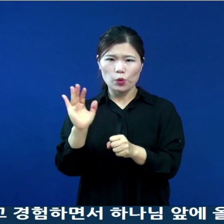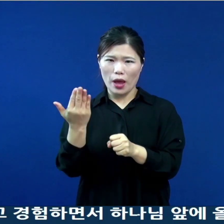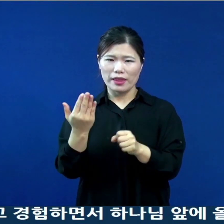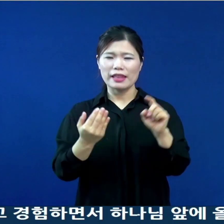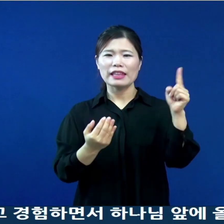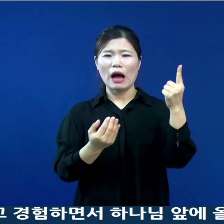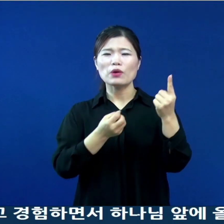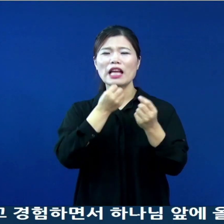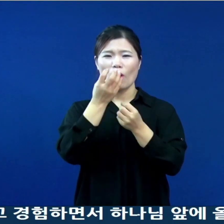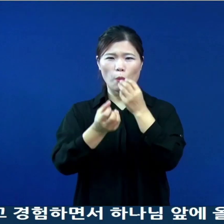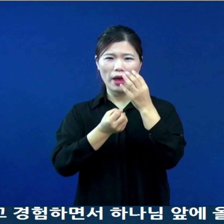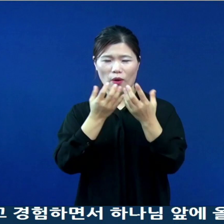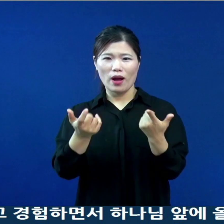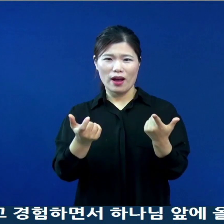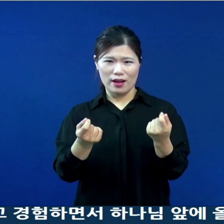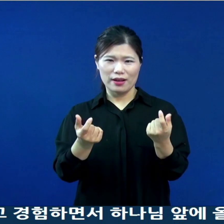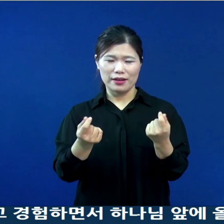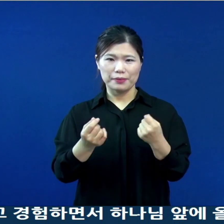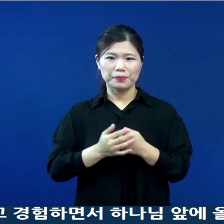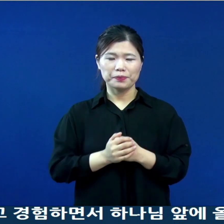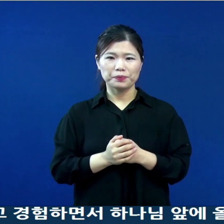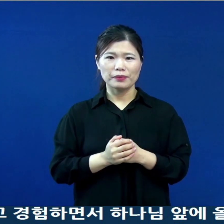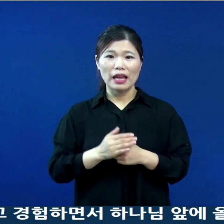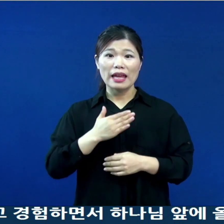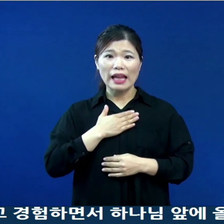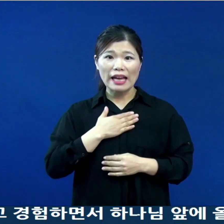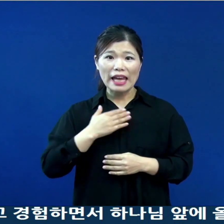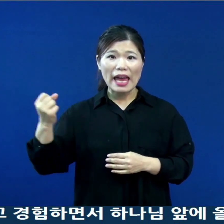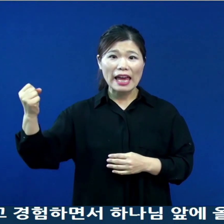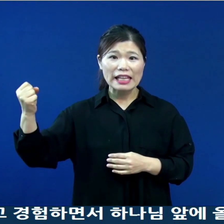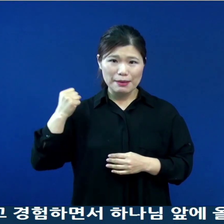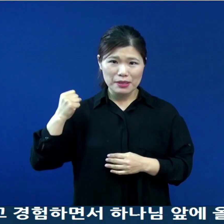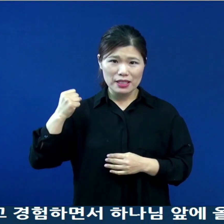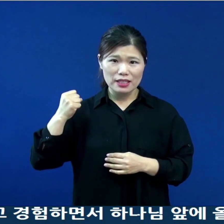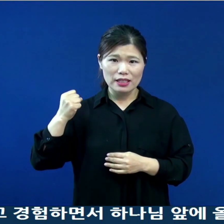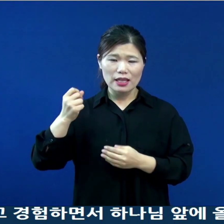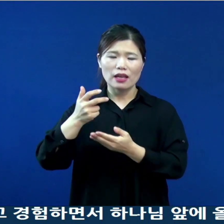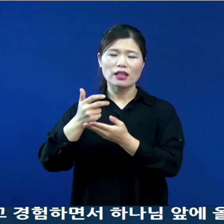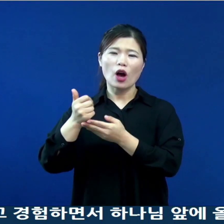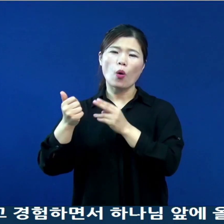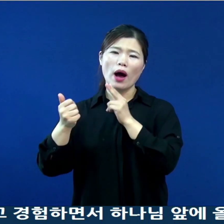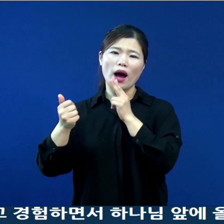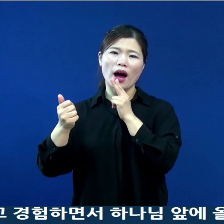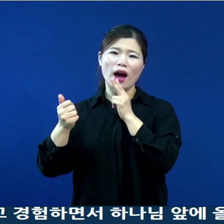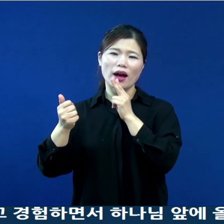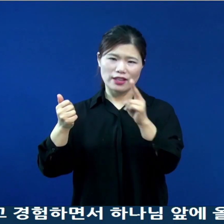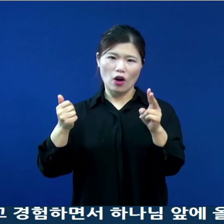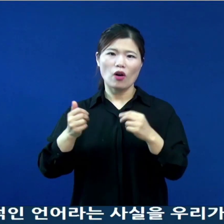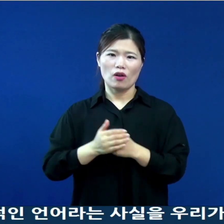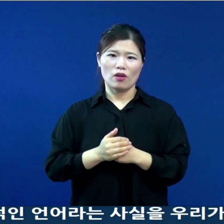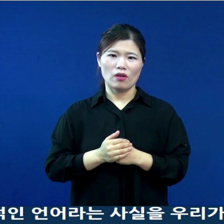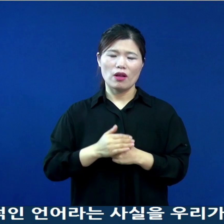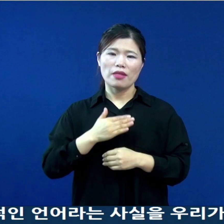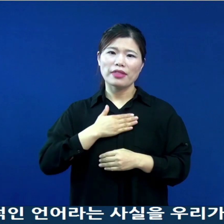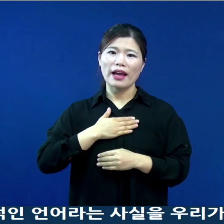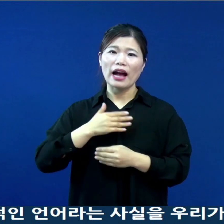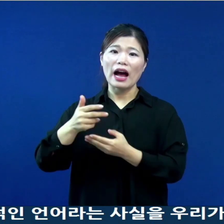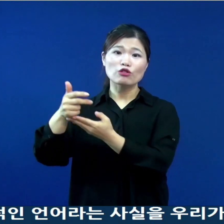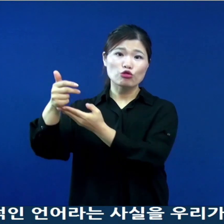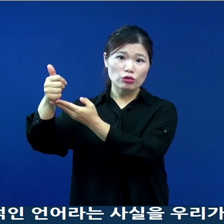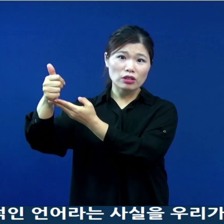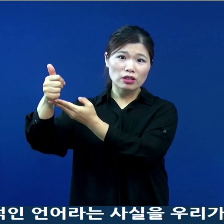다윗의 고백이라는 것이죠. 나의 힘이신 여호와여, 내가